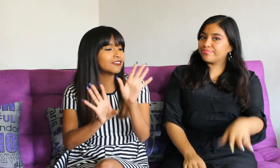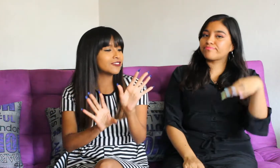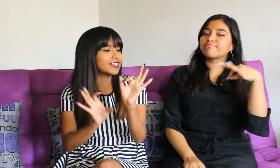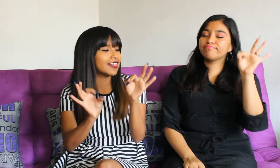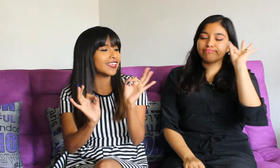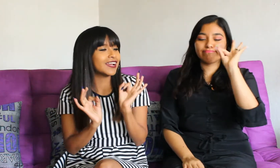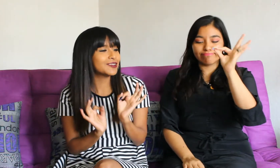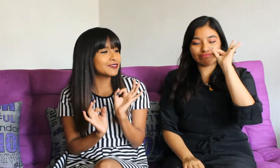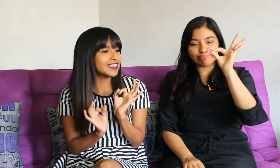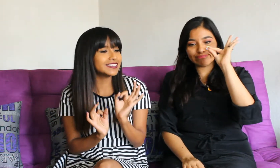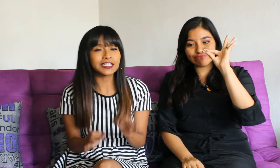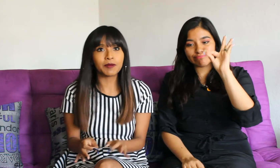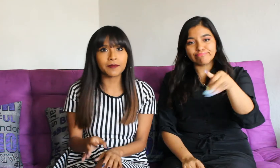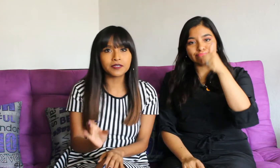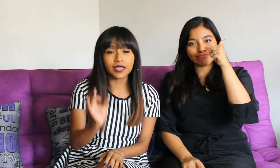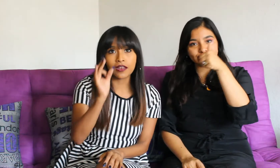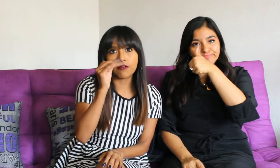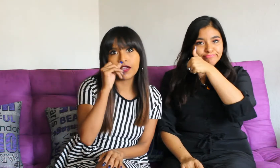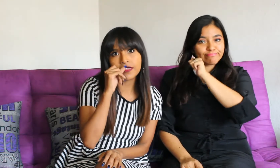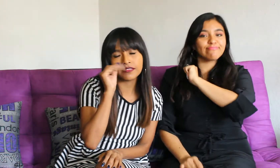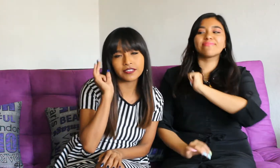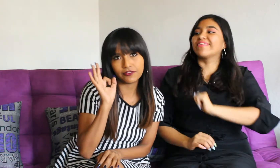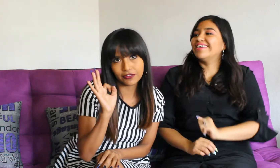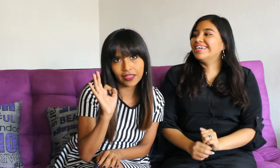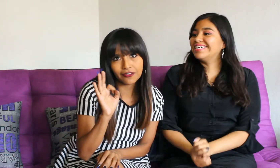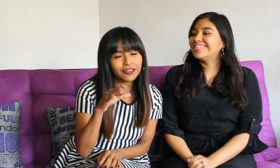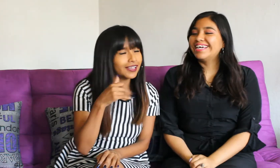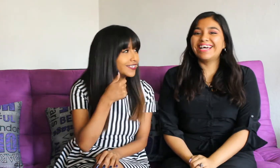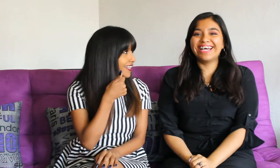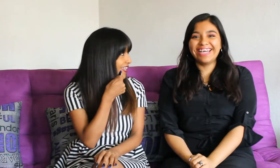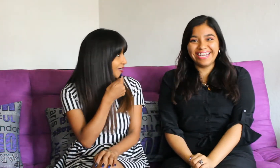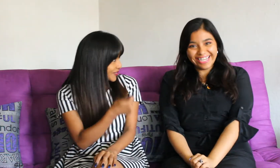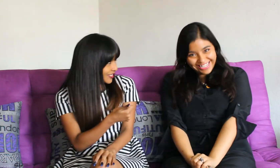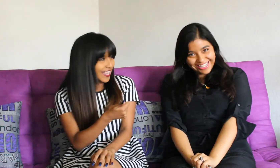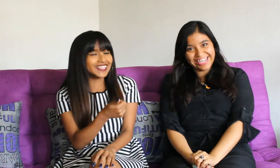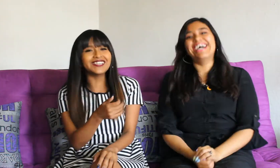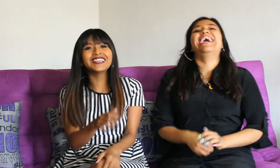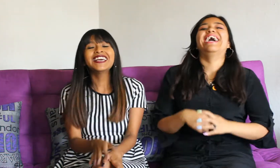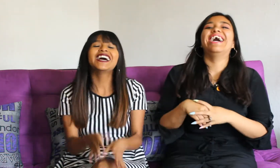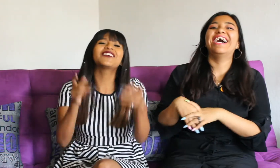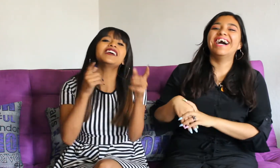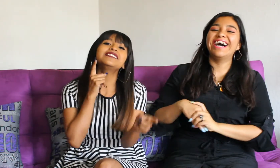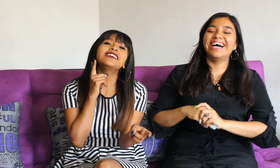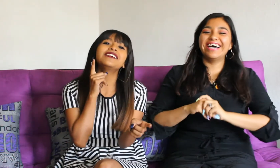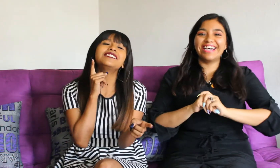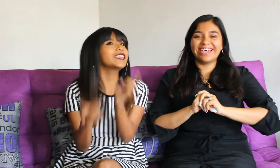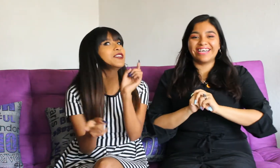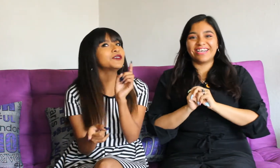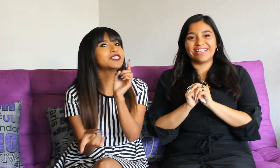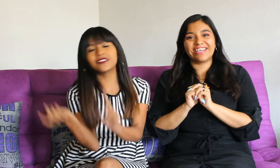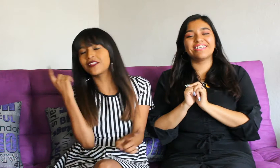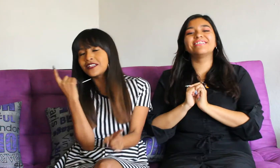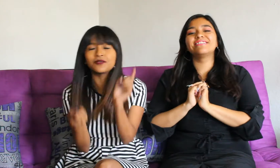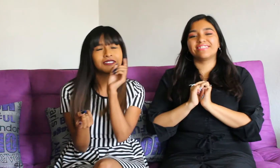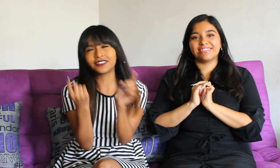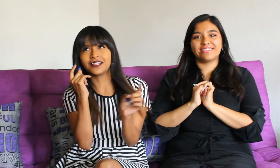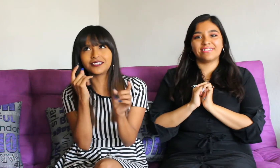New del día lunes. Esperemos que lo hayan disfrutado, que les haya gustado. Acuérdense de seguirnos en todas nuestras